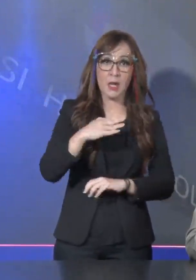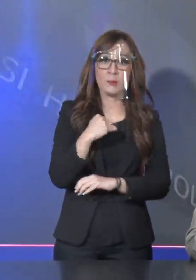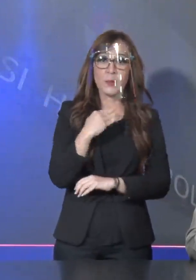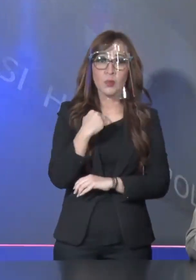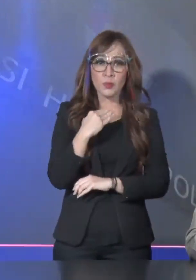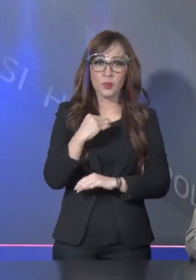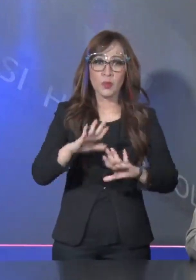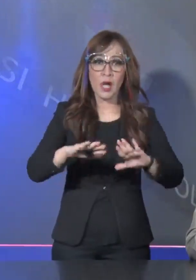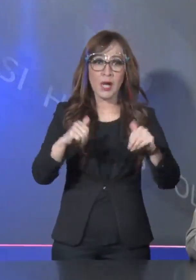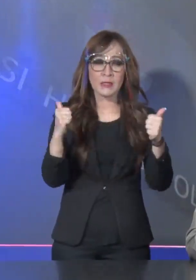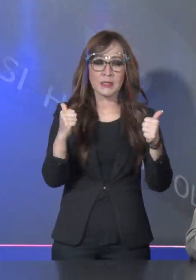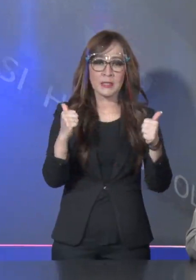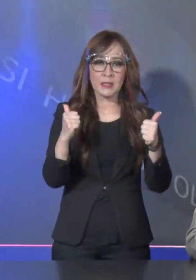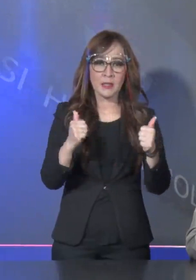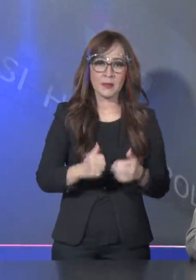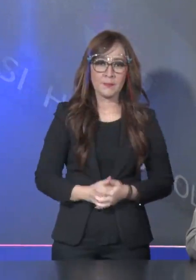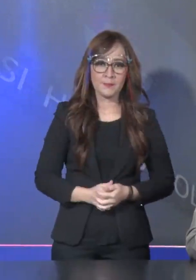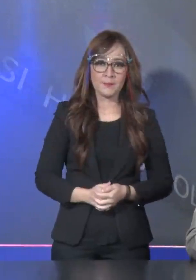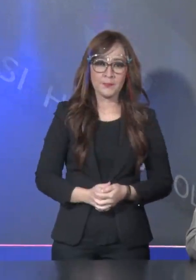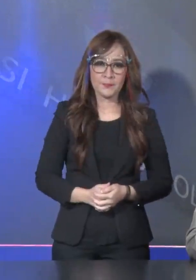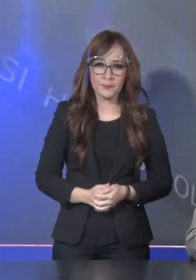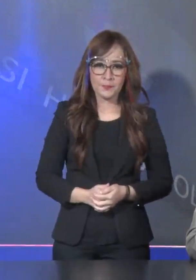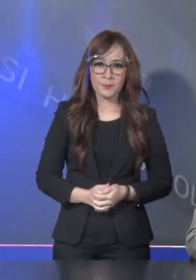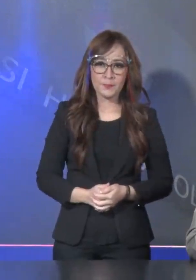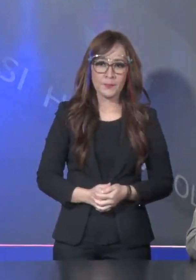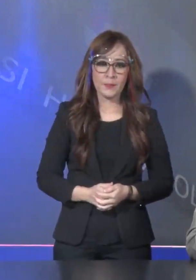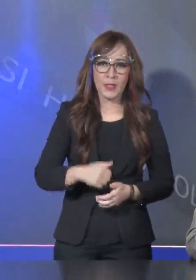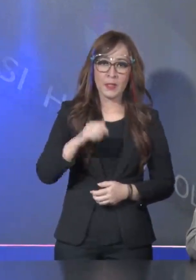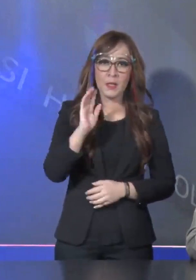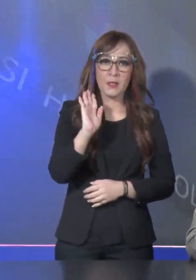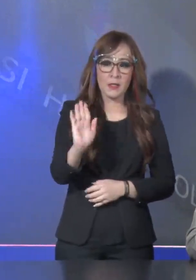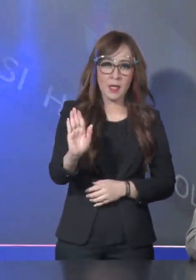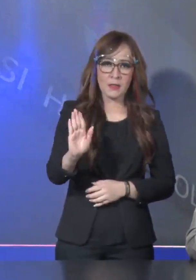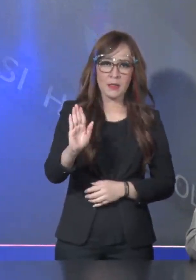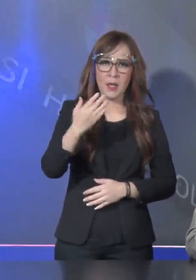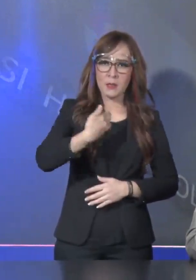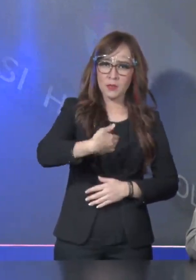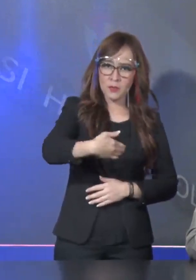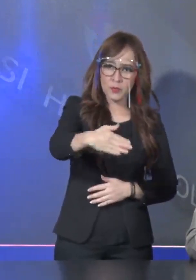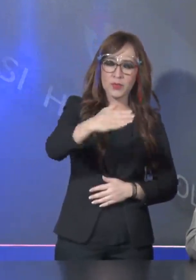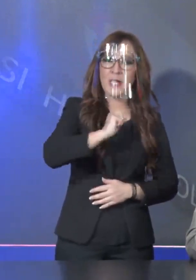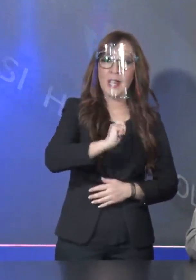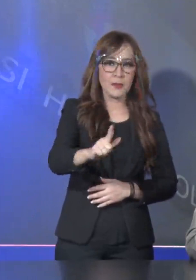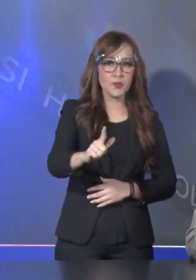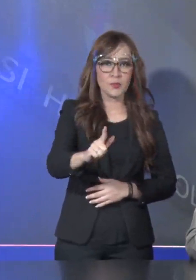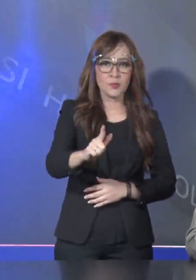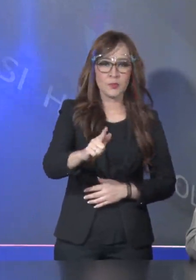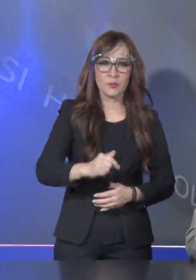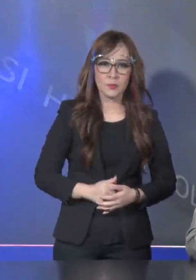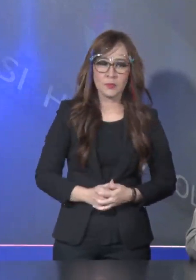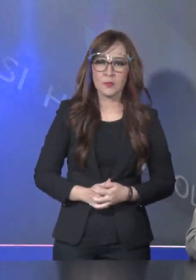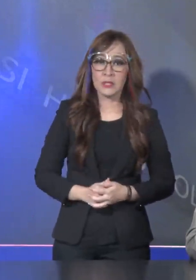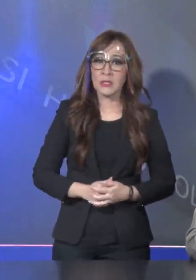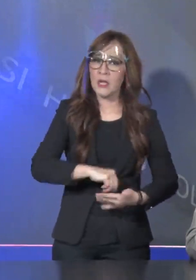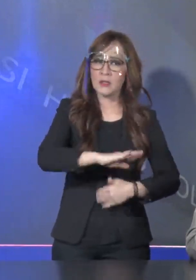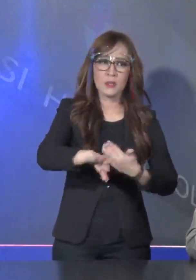dari penyidik untuk memeriksa itu semua. Tentunya ini akan terus berlanjut dan